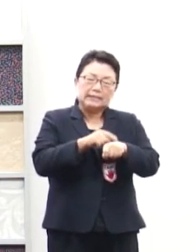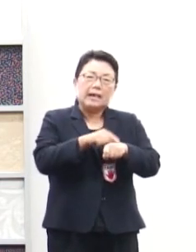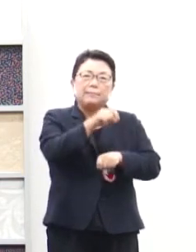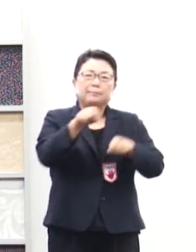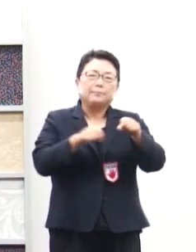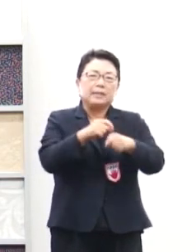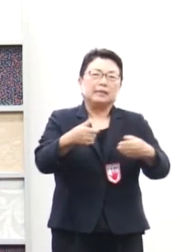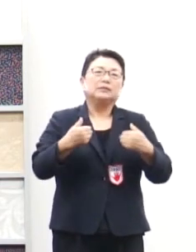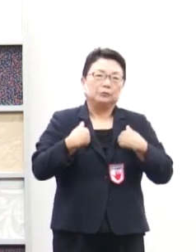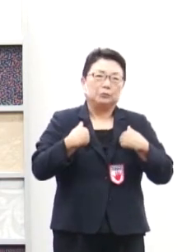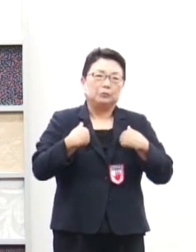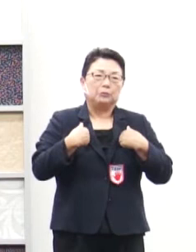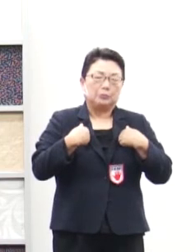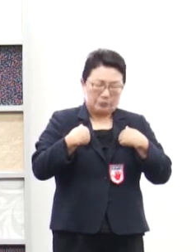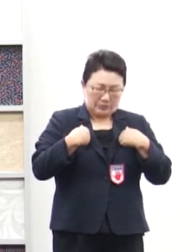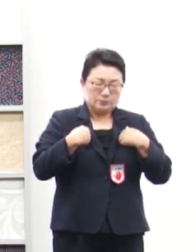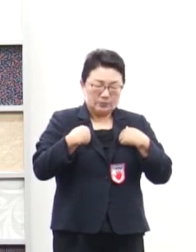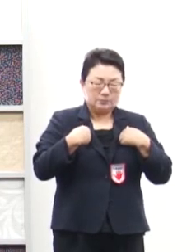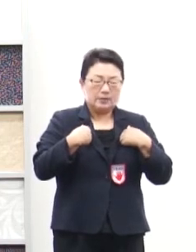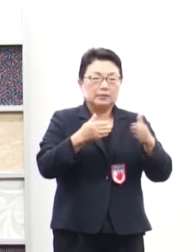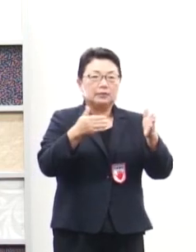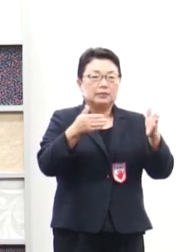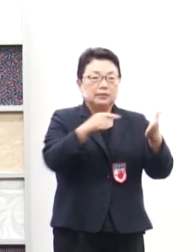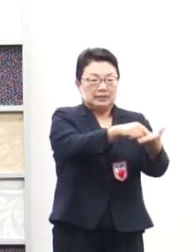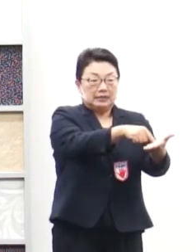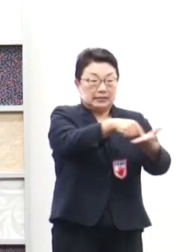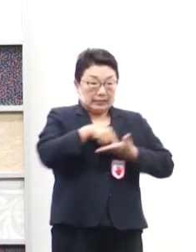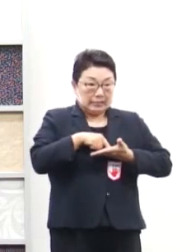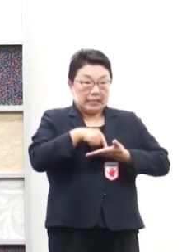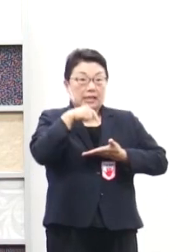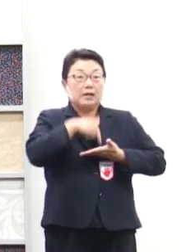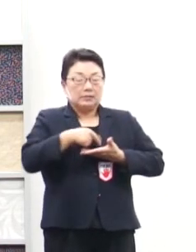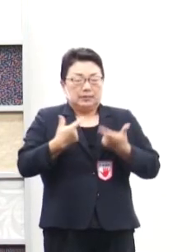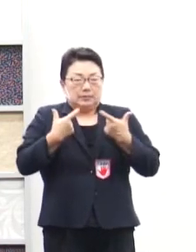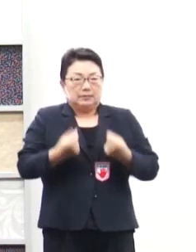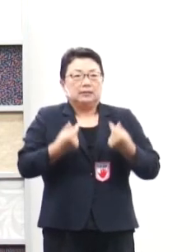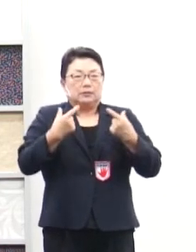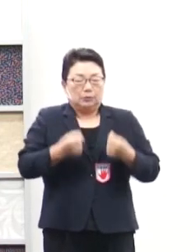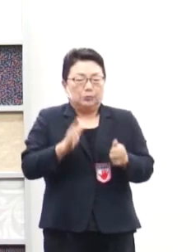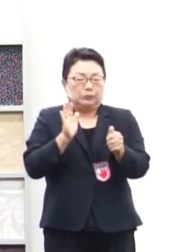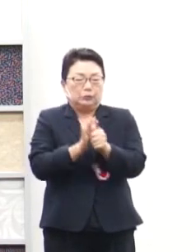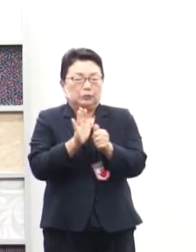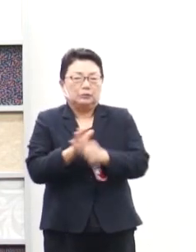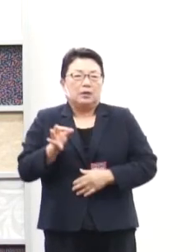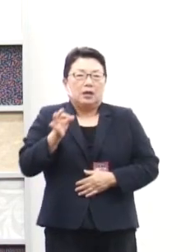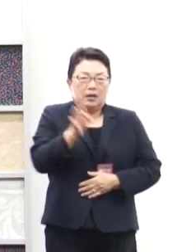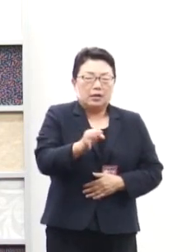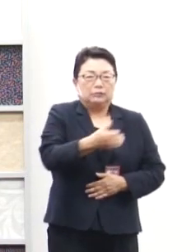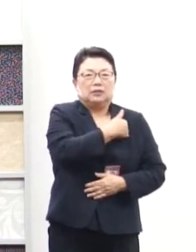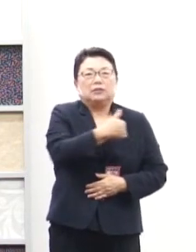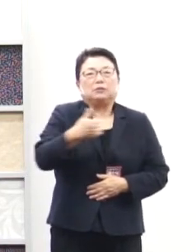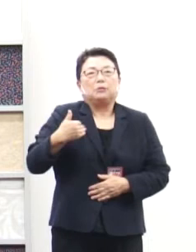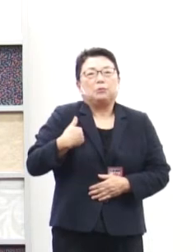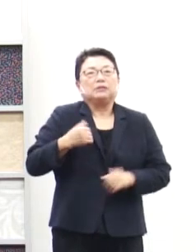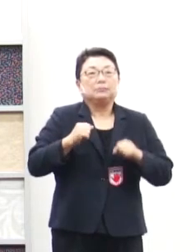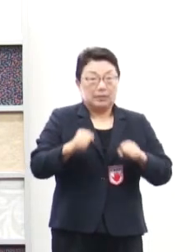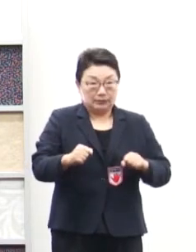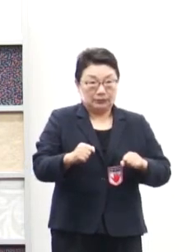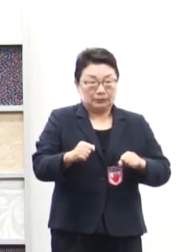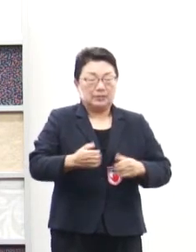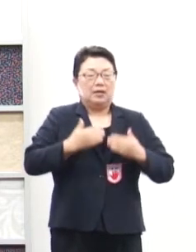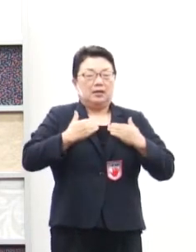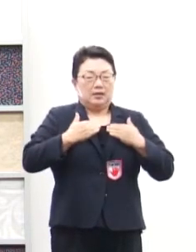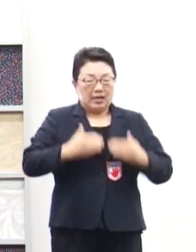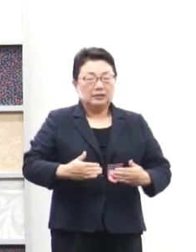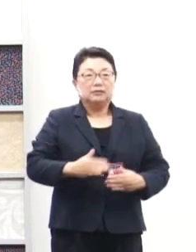が、期限内に申請をいただいたものにつきましては、きちんと、協力金を、お支払いいたしますので、ぜひ、安